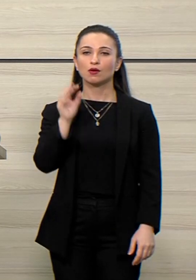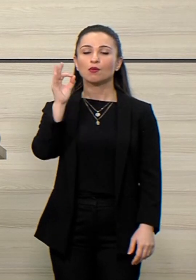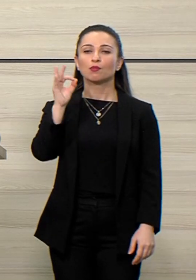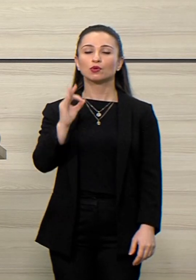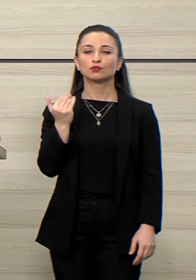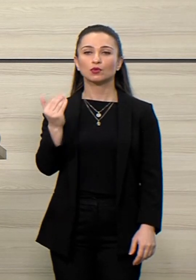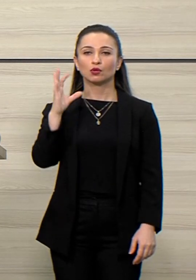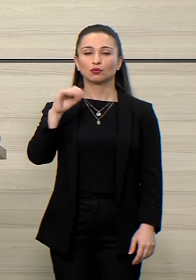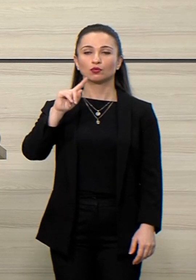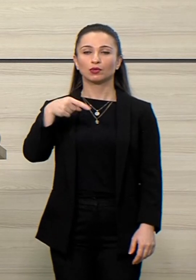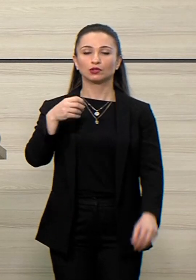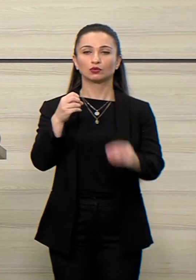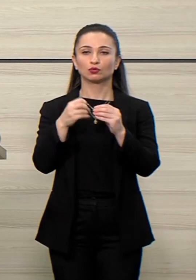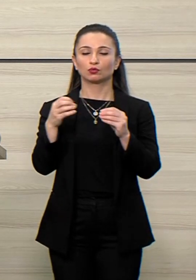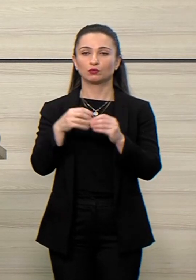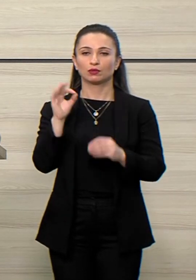პროცენტულად